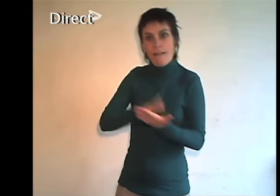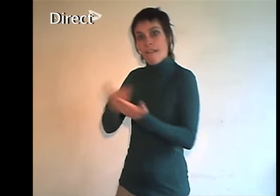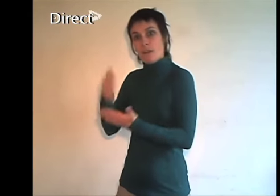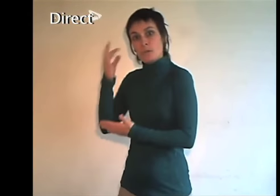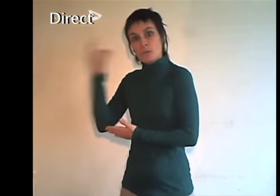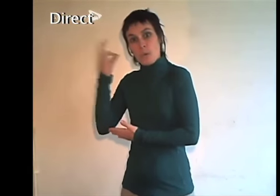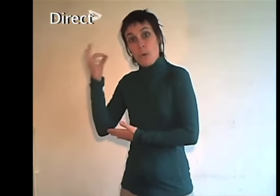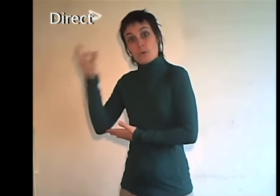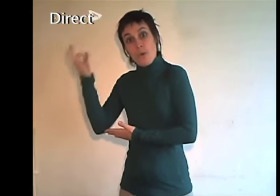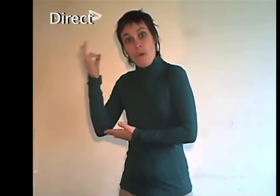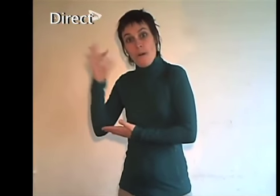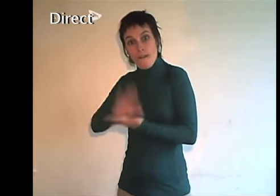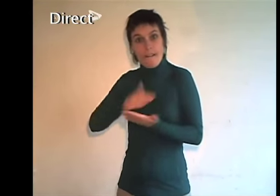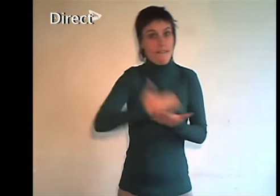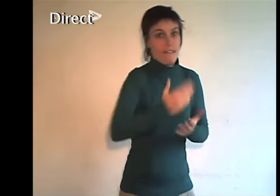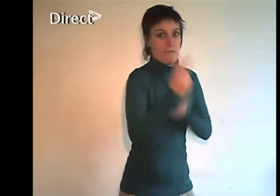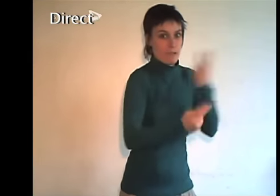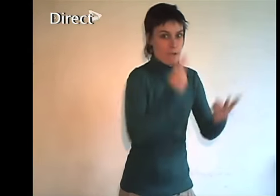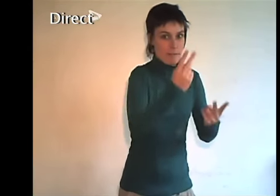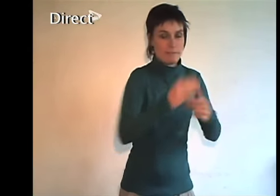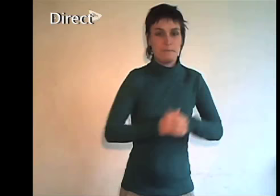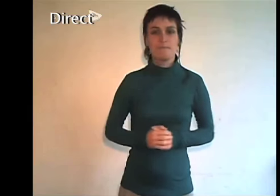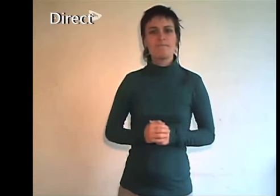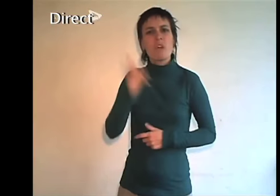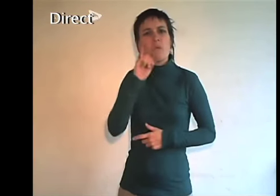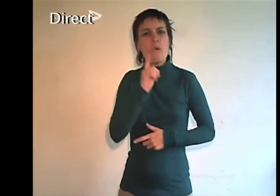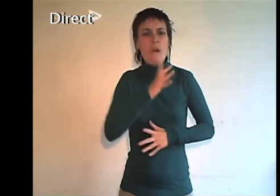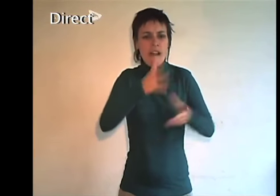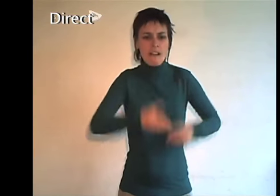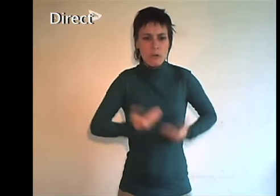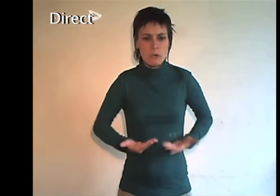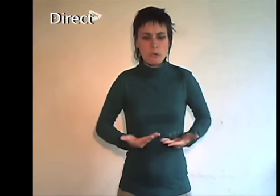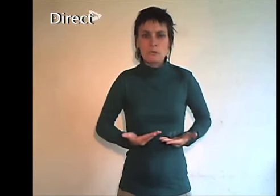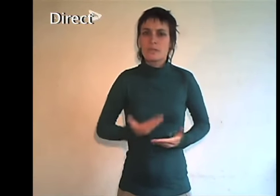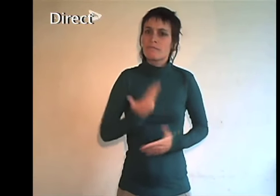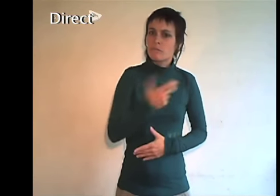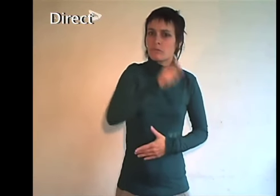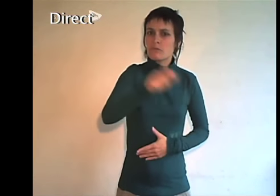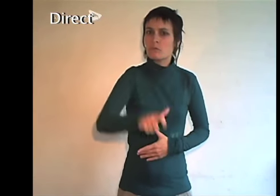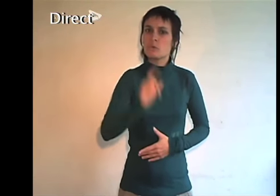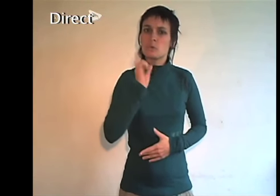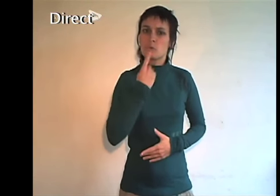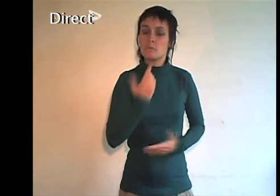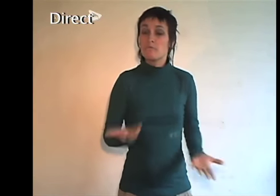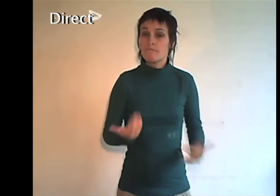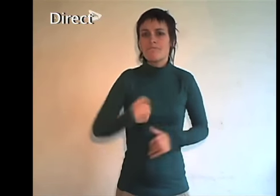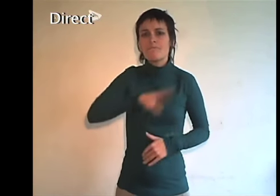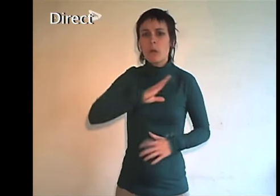nous dans les oreilles. Alors pourquoi faire aujourd'hui une émission de radio avec des sourdes et sur les sourdes ? Parce